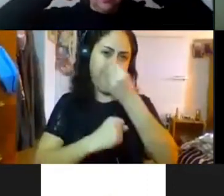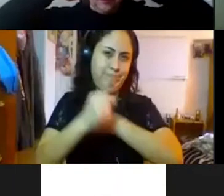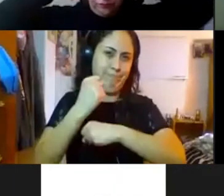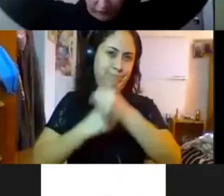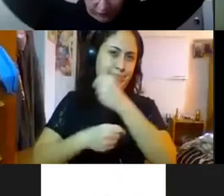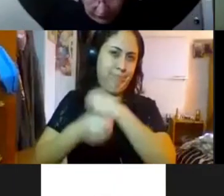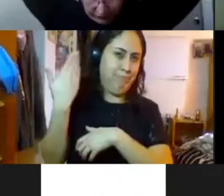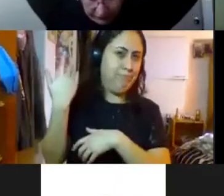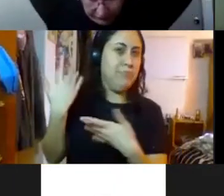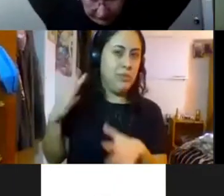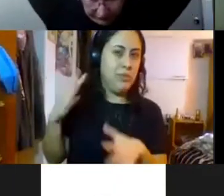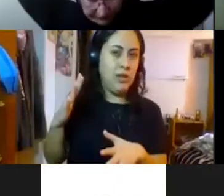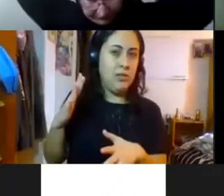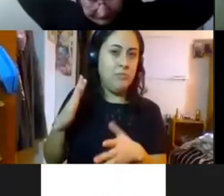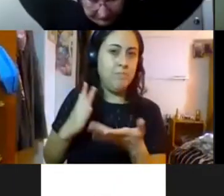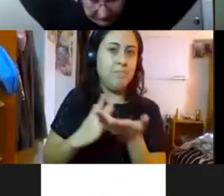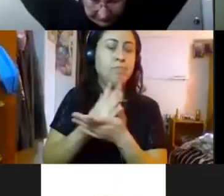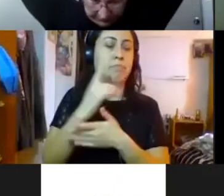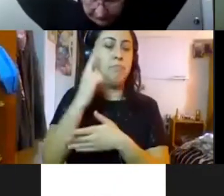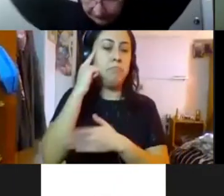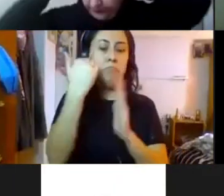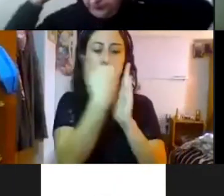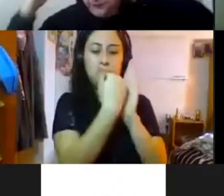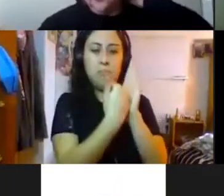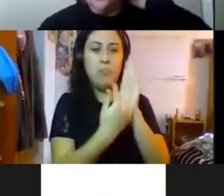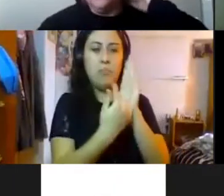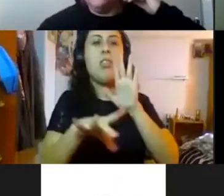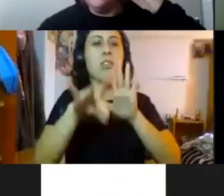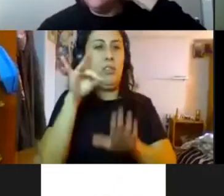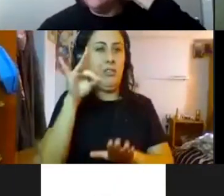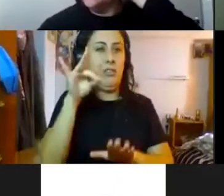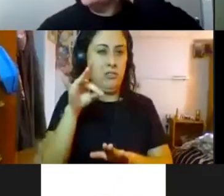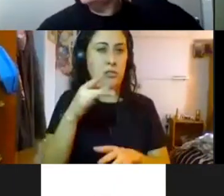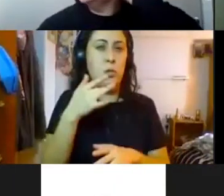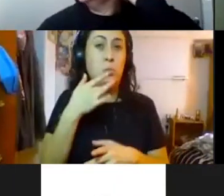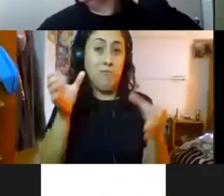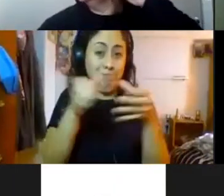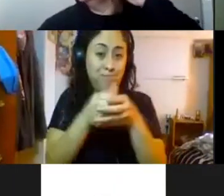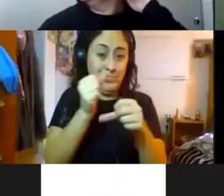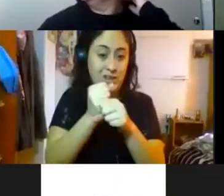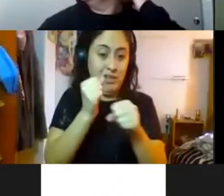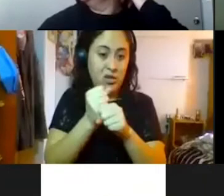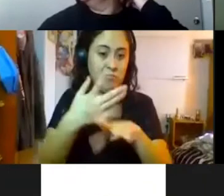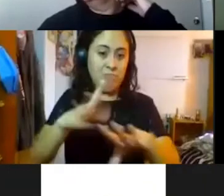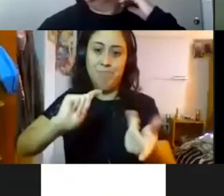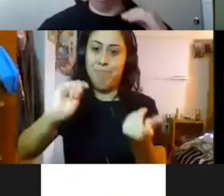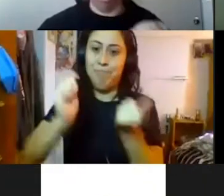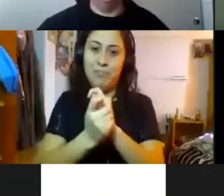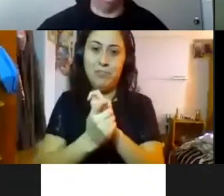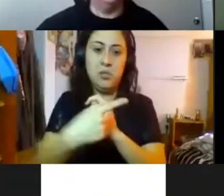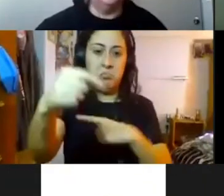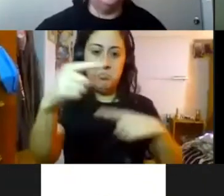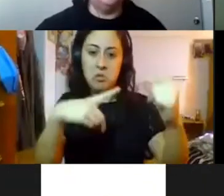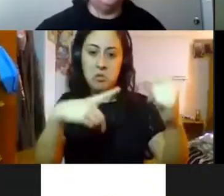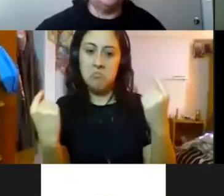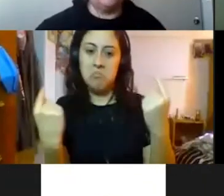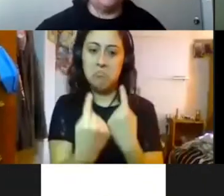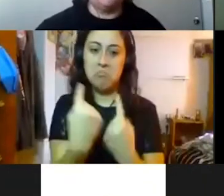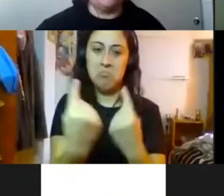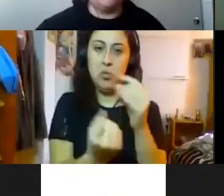decisiones en relación al bienestar emocional, porque el equipo de trabajo había cambiado mucho y habían habido varias dificultades en ese sentido.